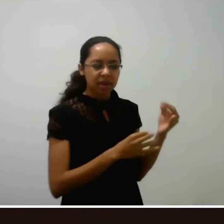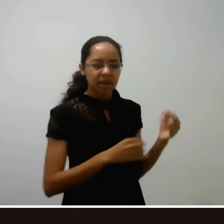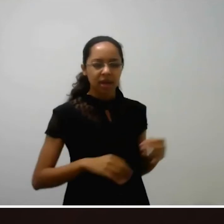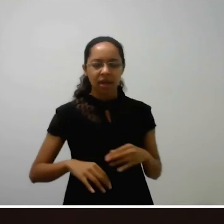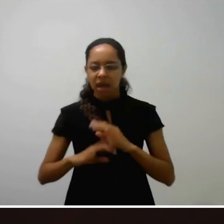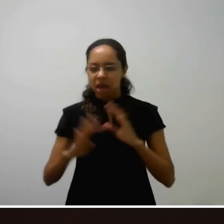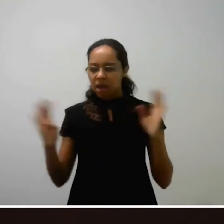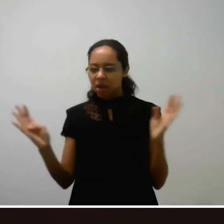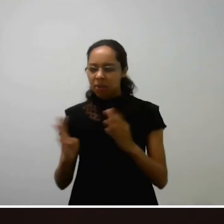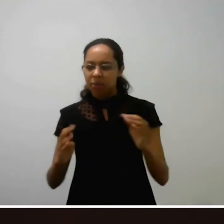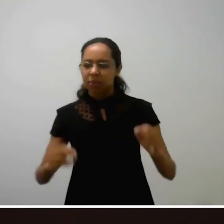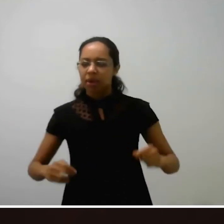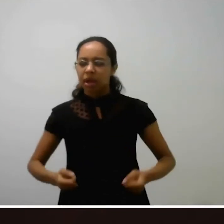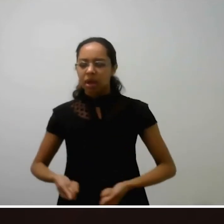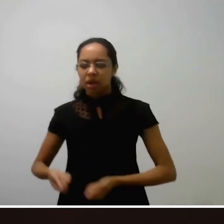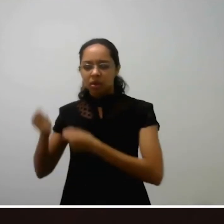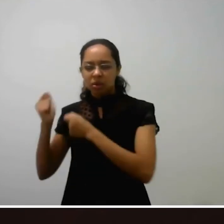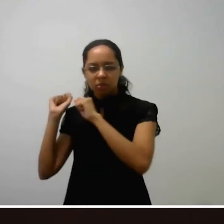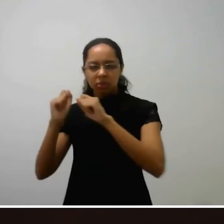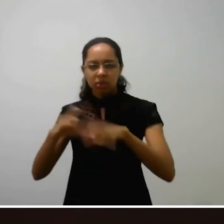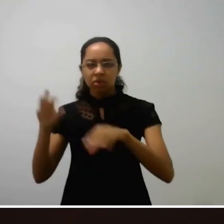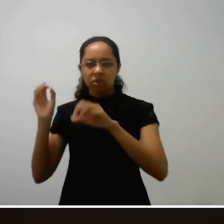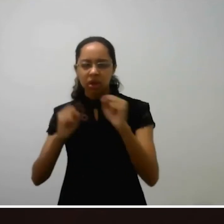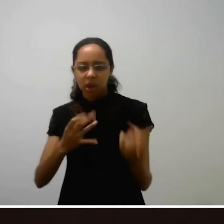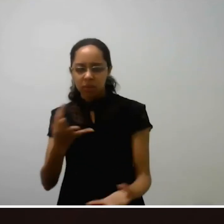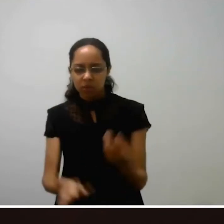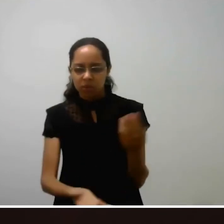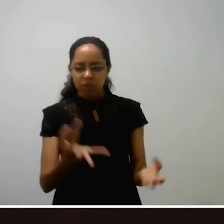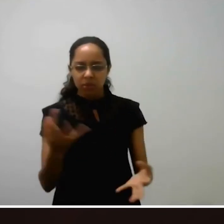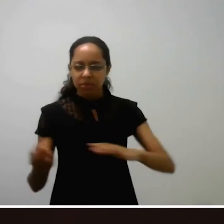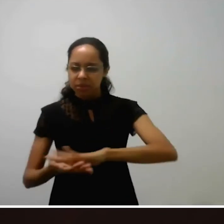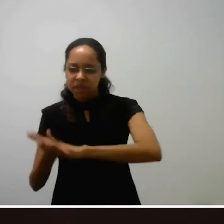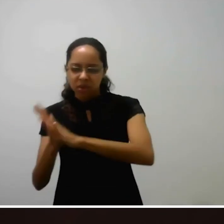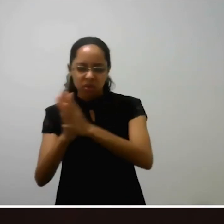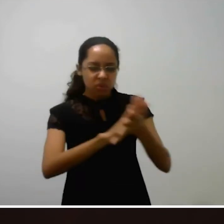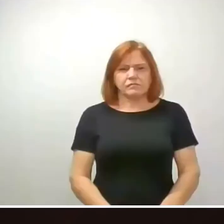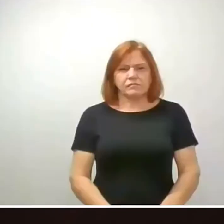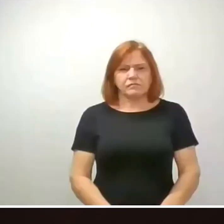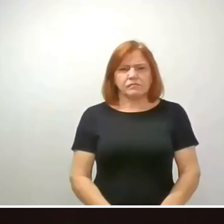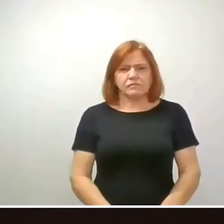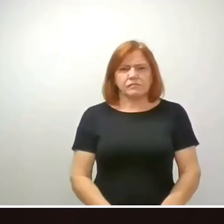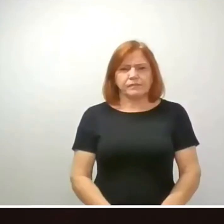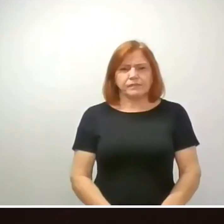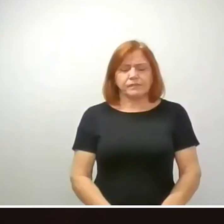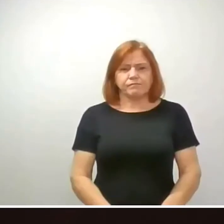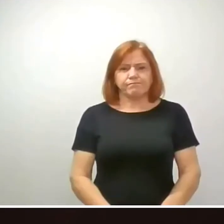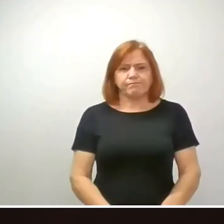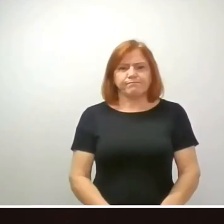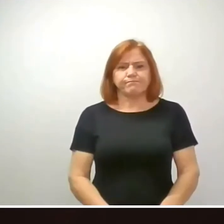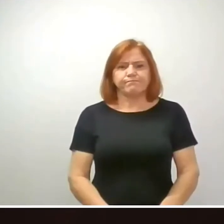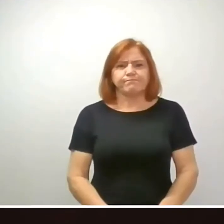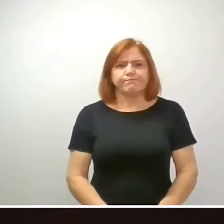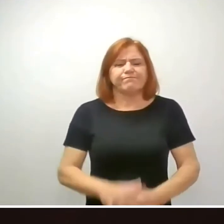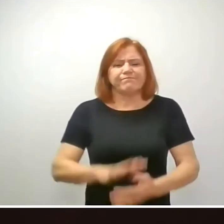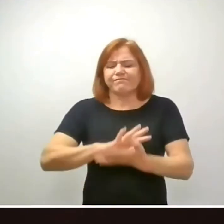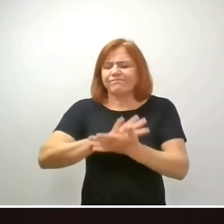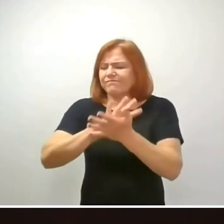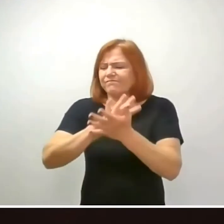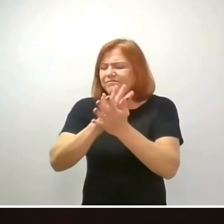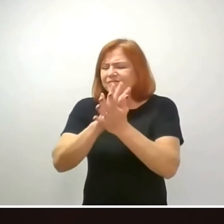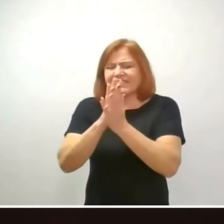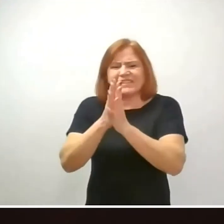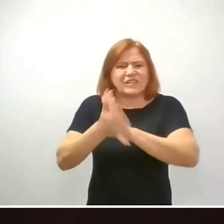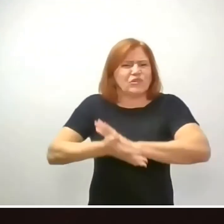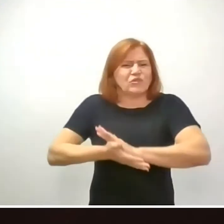à medida que avançavam pela bela região de Languedoc. Os indefesos camponeses foram, em sua